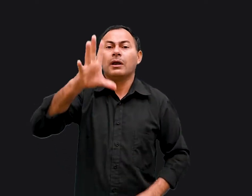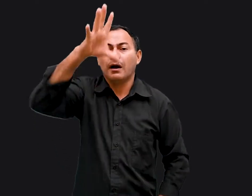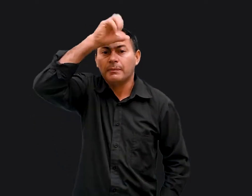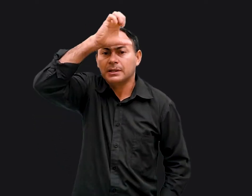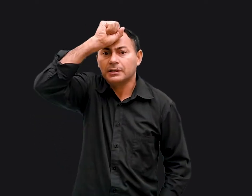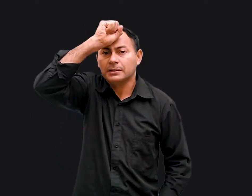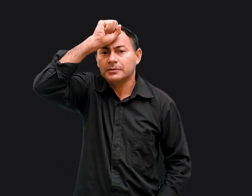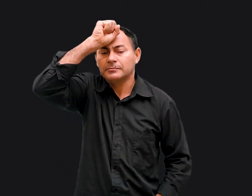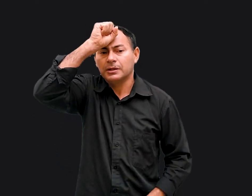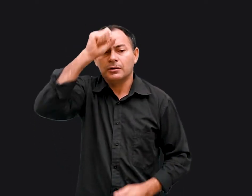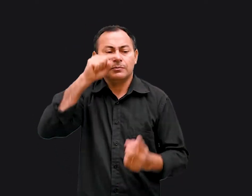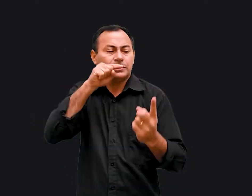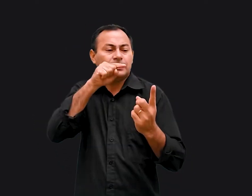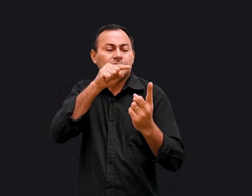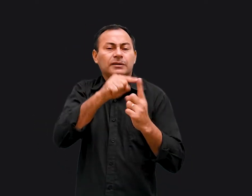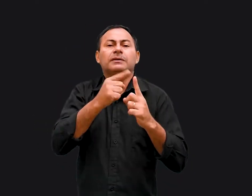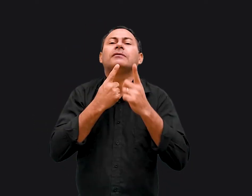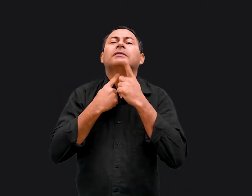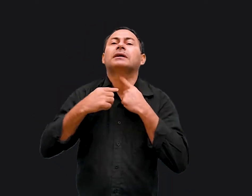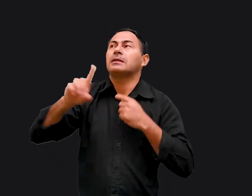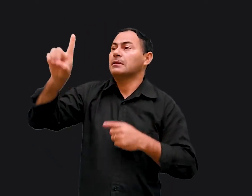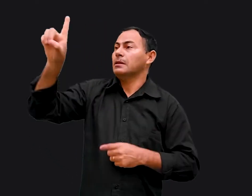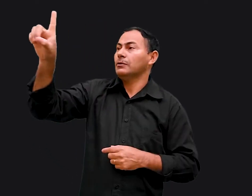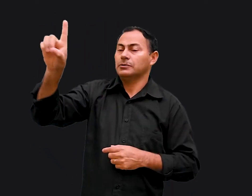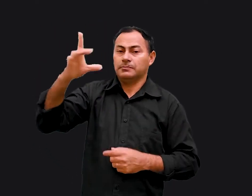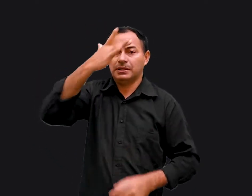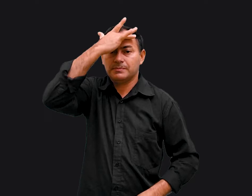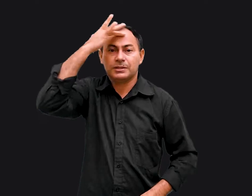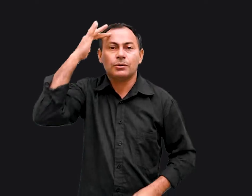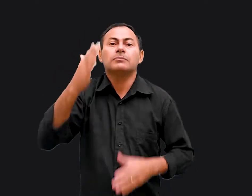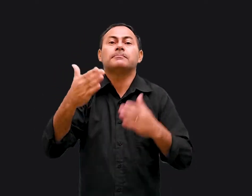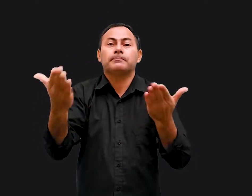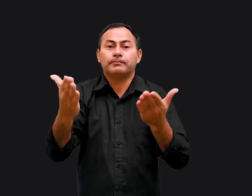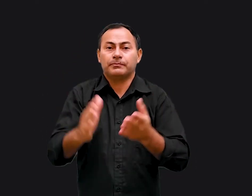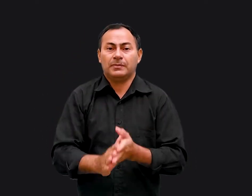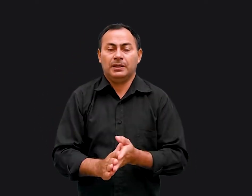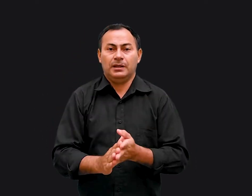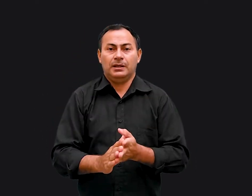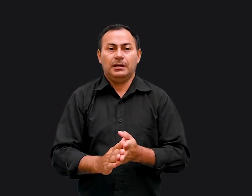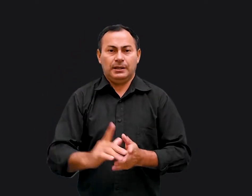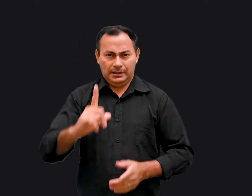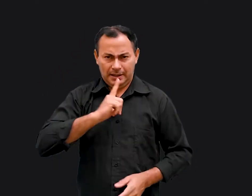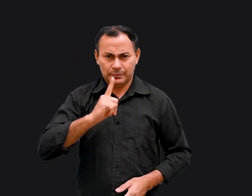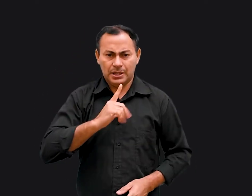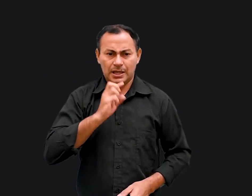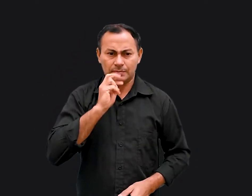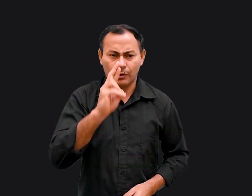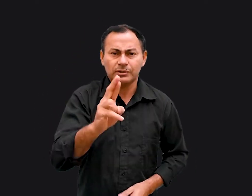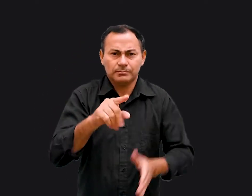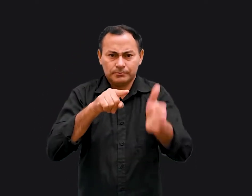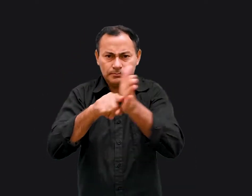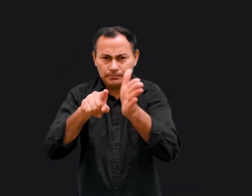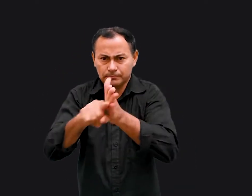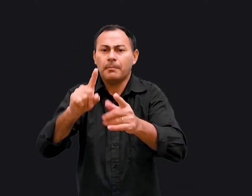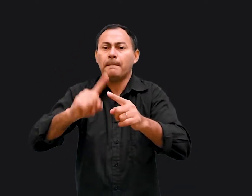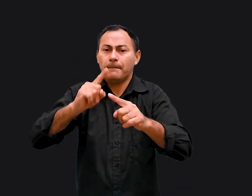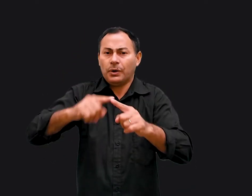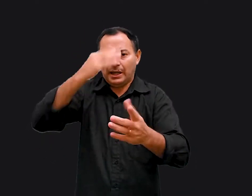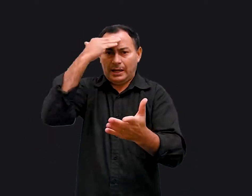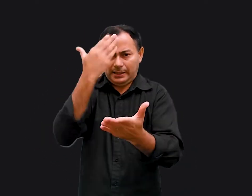sobre a intenção e o propósito de Deus para o homem? Encontraremos respostas para essas perguntas porque acredito que é por isso